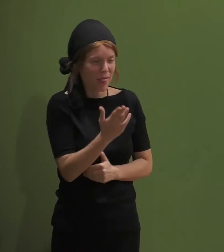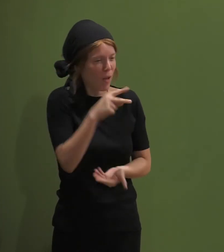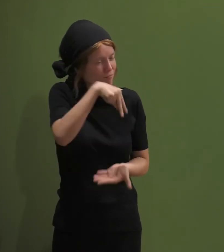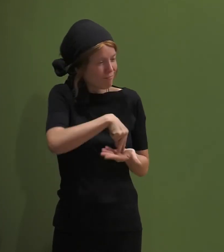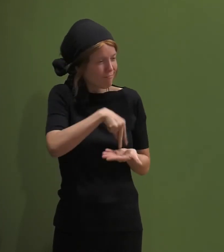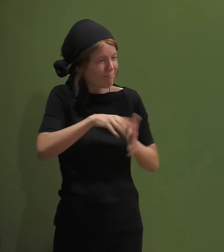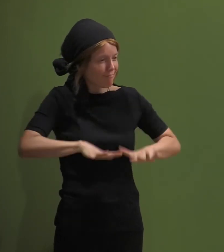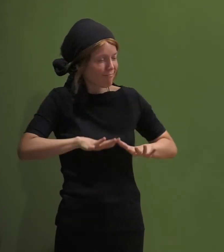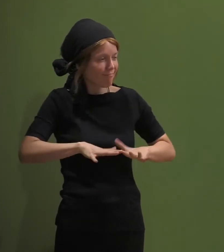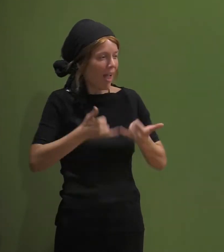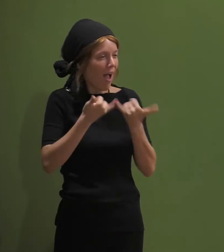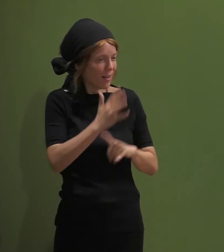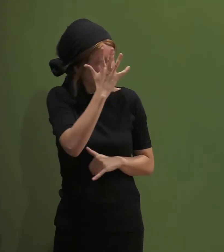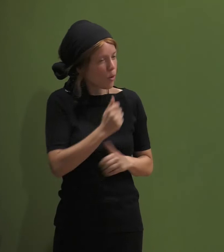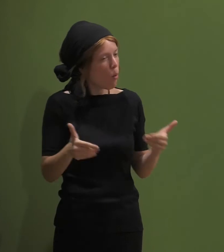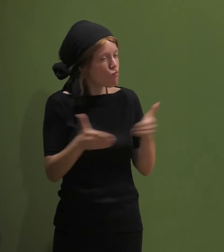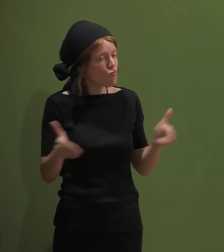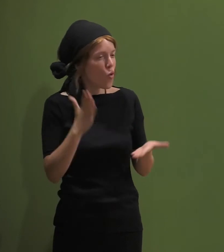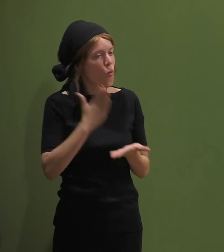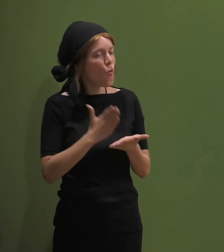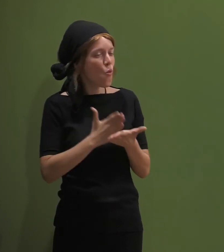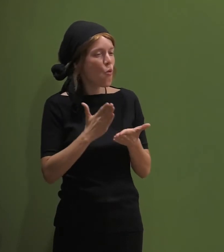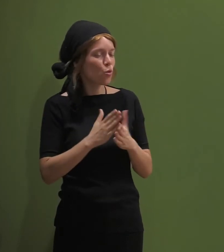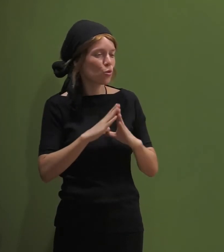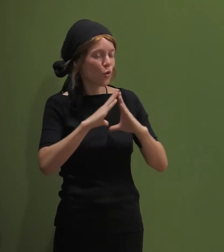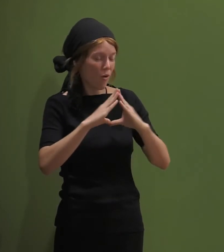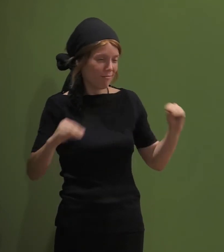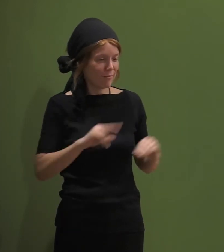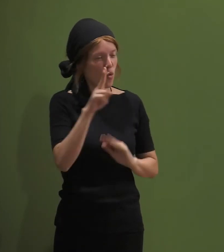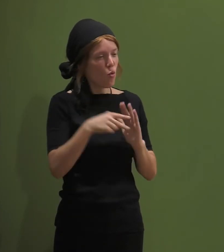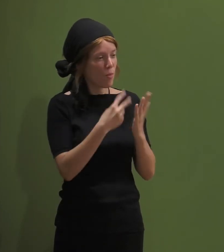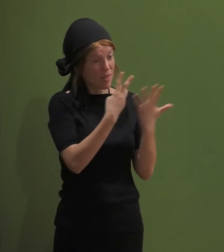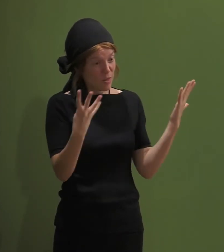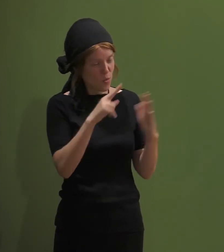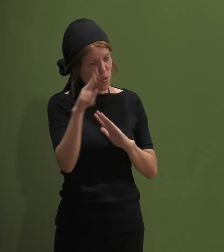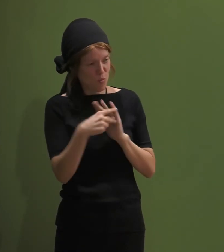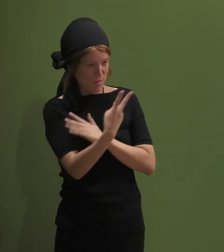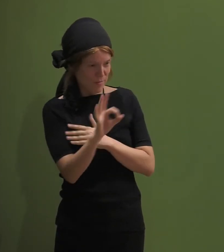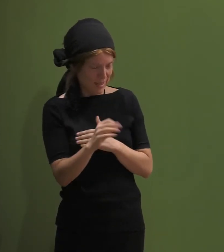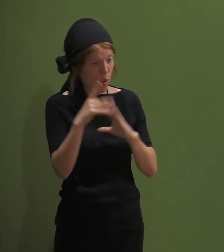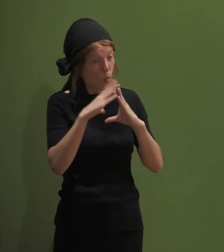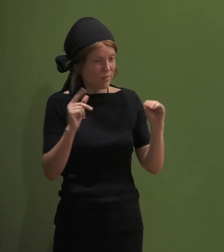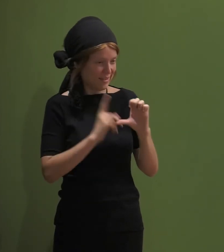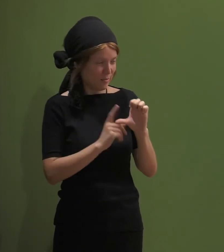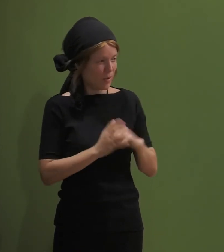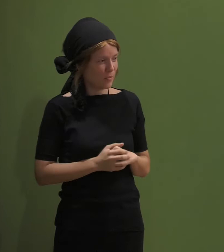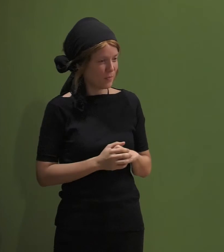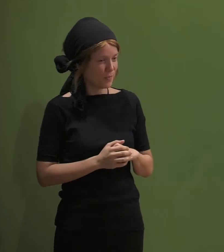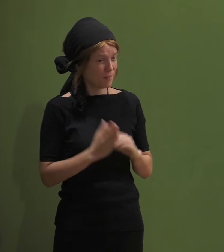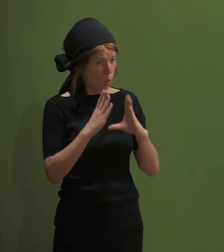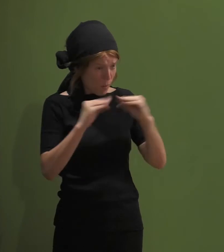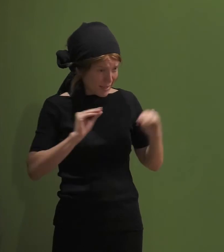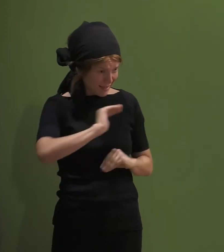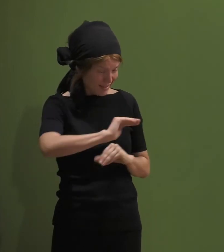presencia en este acto solemne de apertura del curso académico 2019-2020 de la Universidad de Extremadura, su